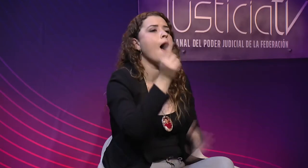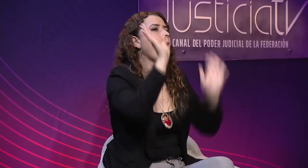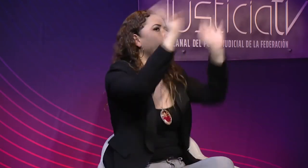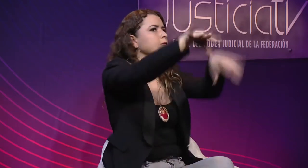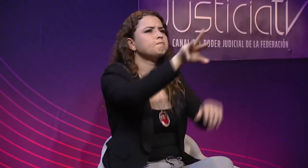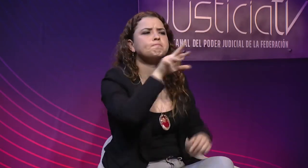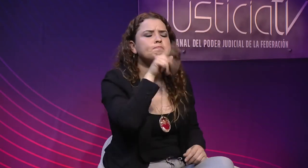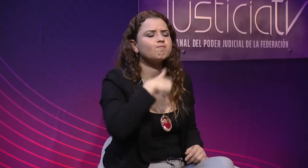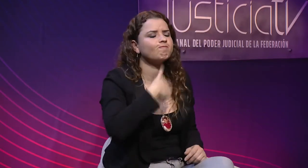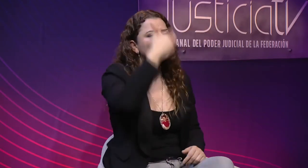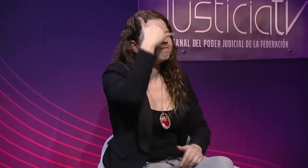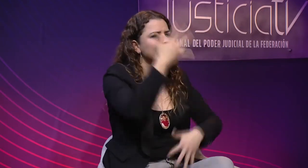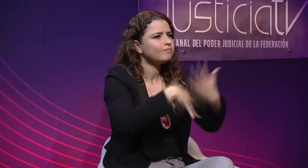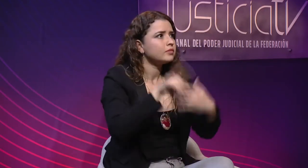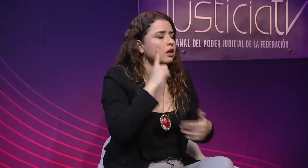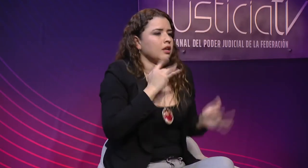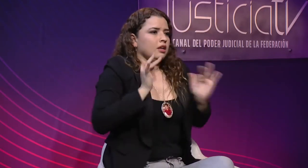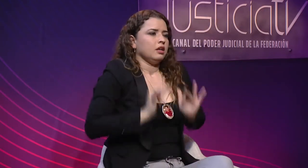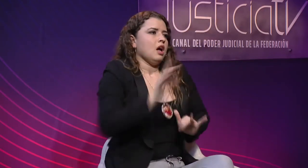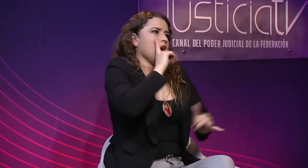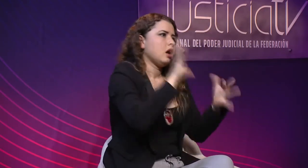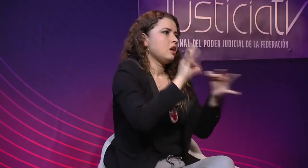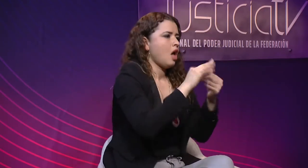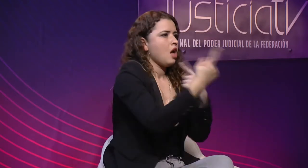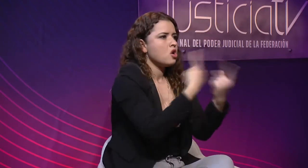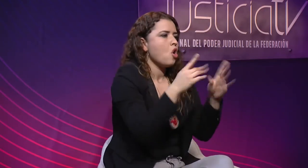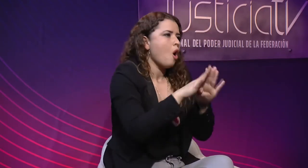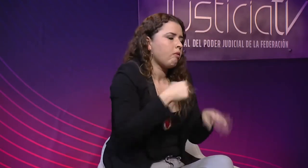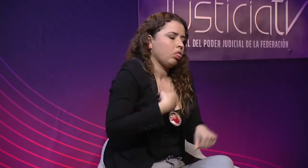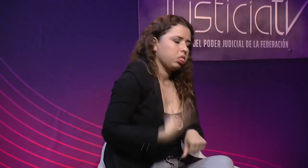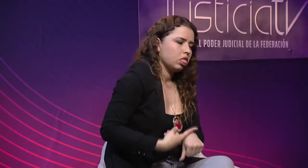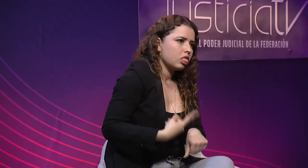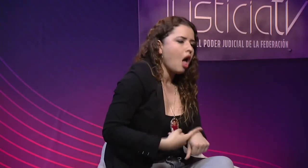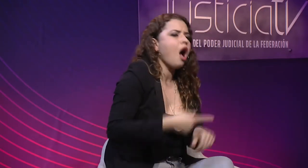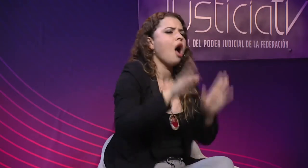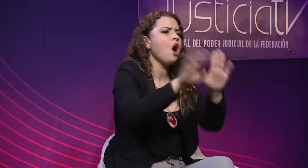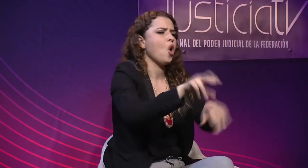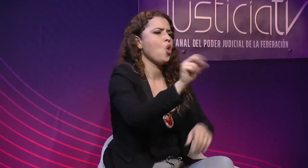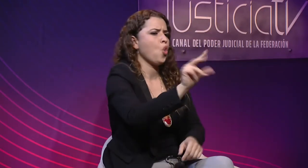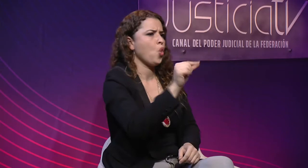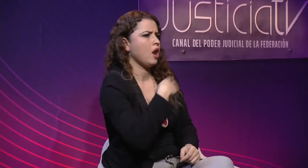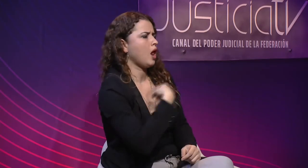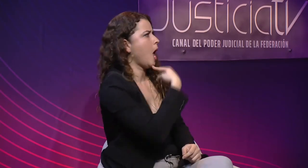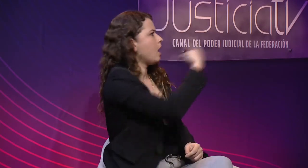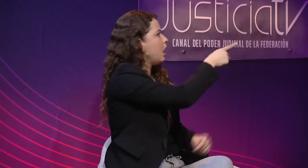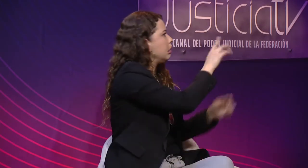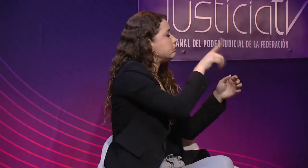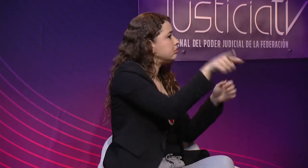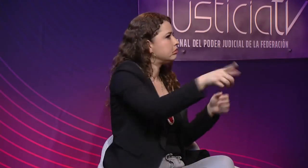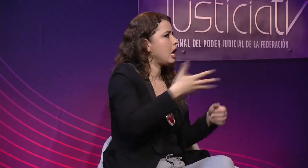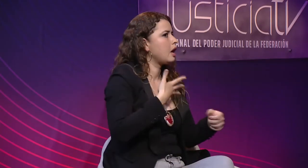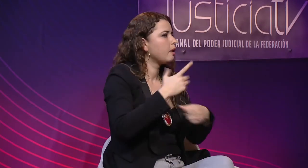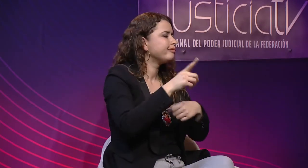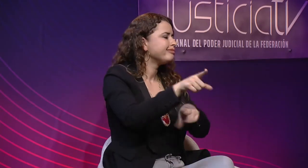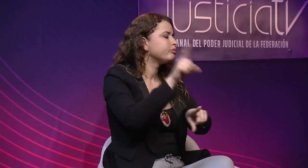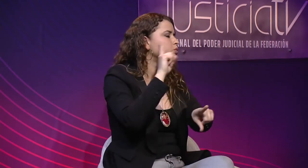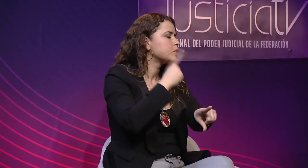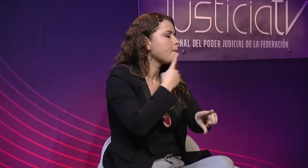si hubiera médicos que supieran lengua de señas, sería mucho mejor explicarle lo que sentimos, cómo nos sentimos, qué estamos